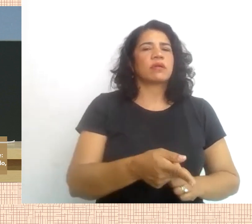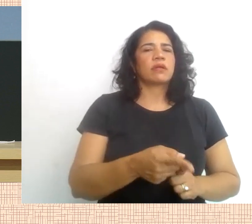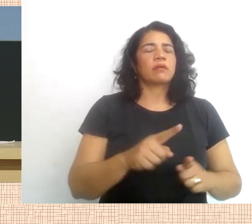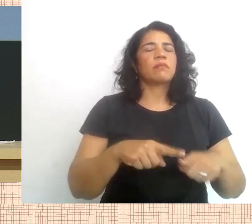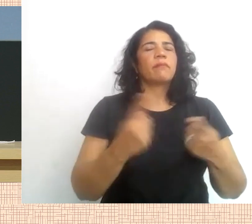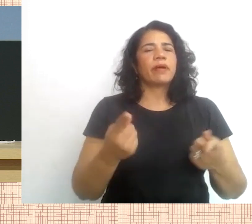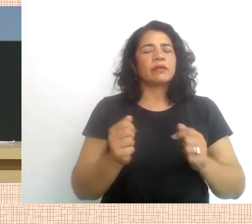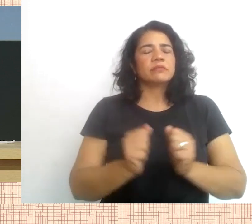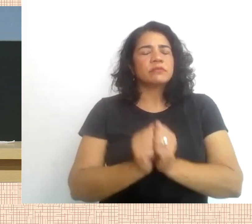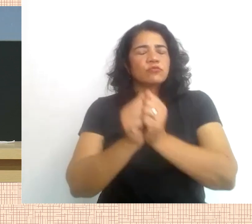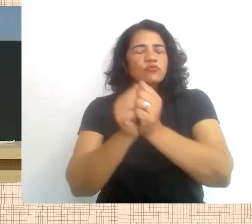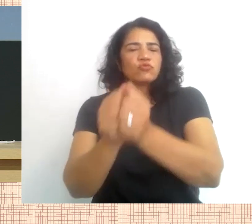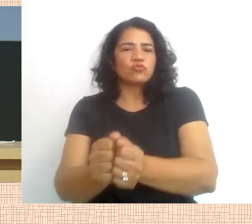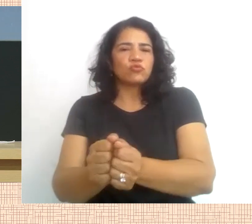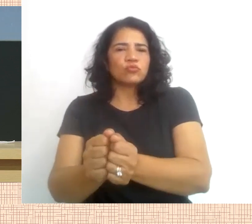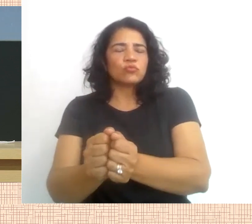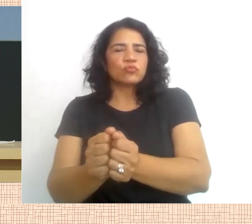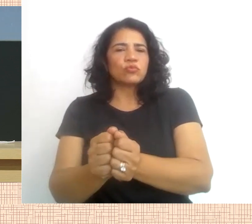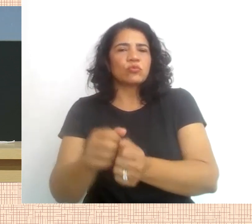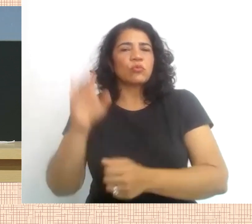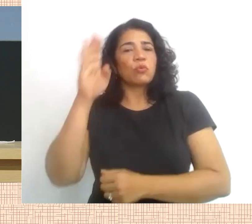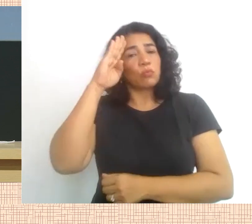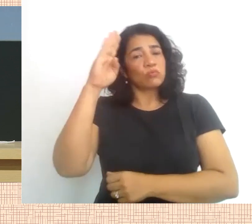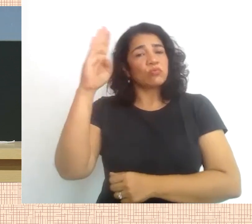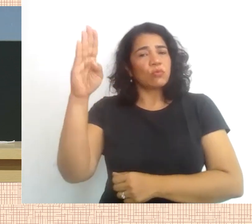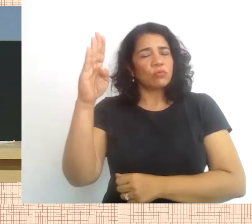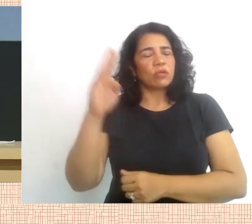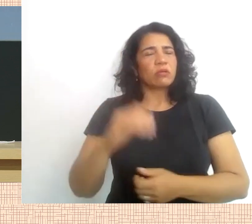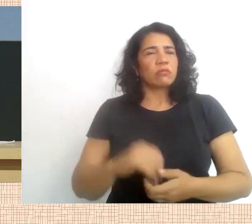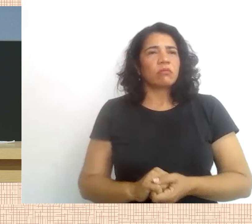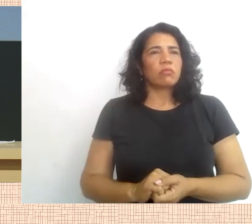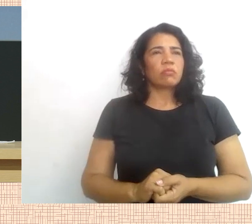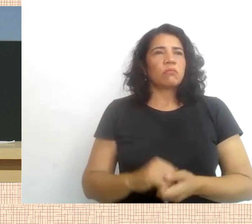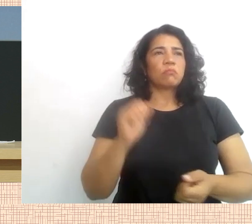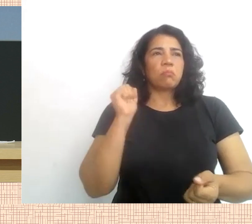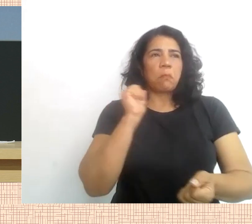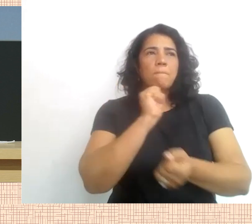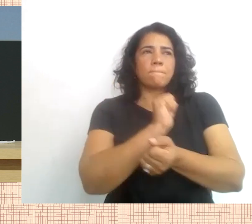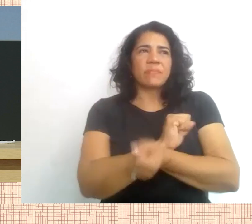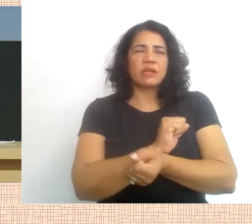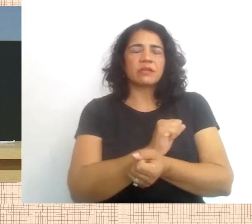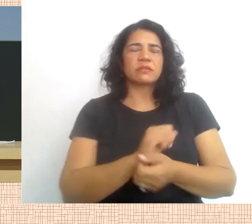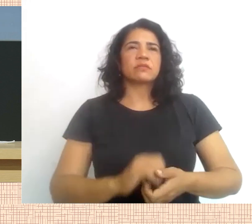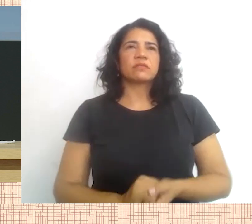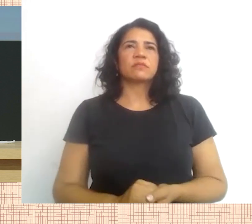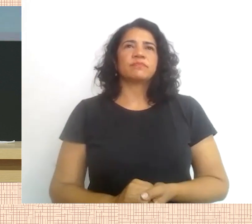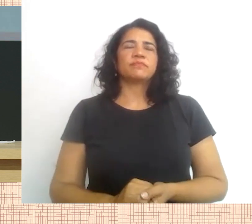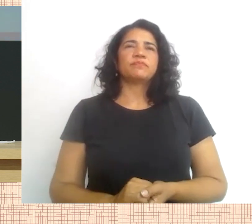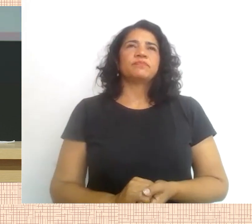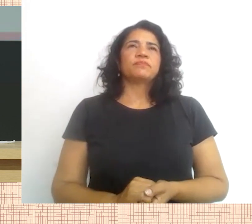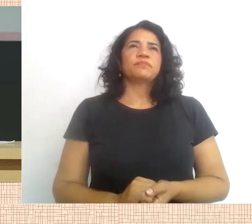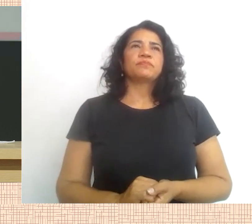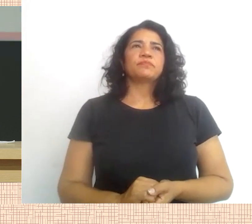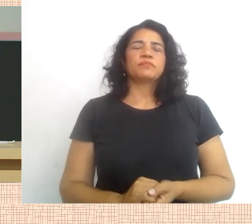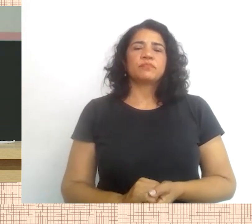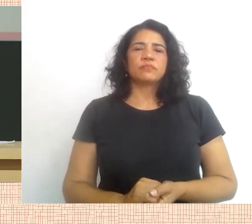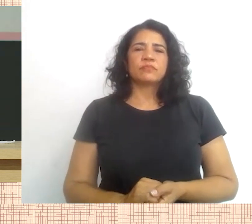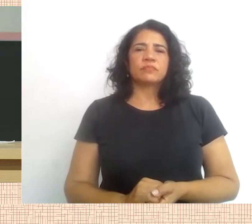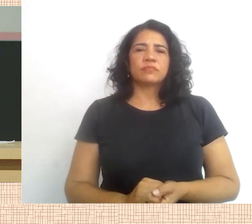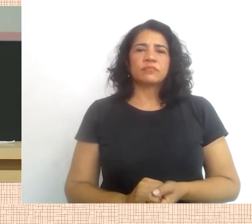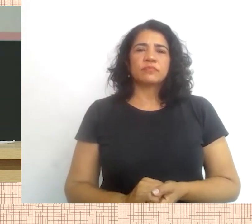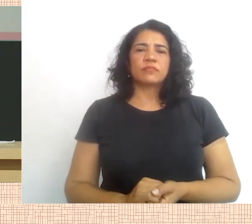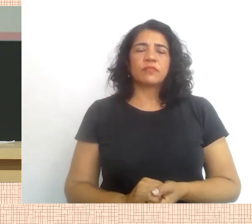Então, Paulo estava preso, ele não tinha liberdade de sair, mas graças a Deus, a palavra não